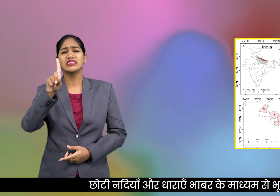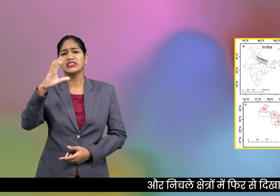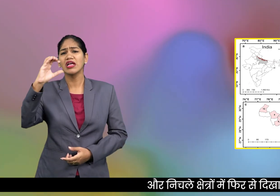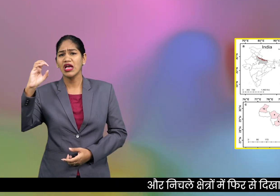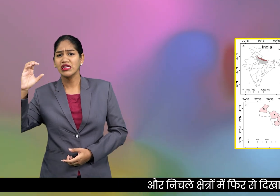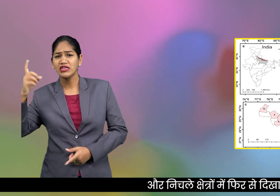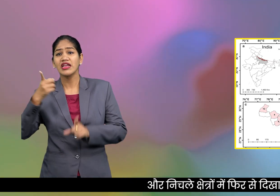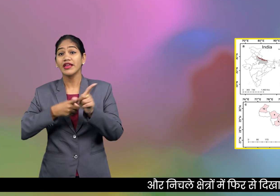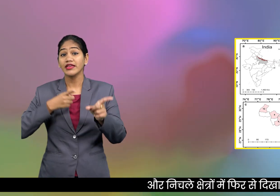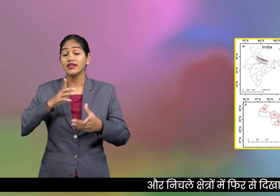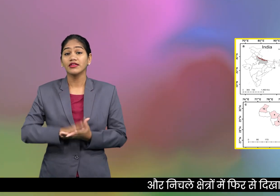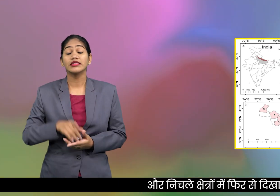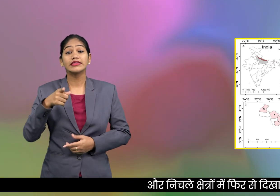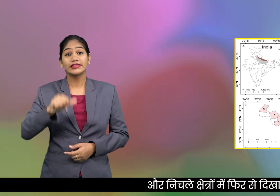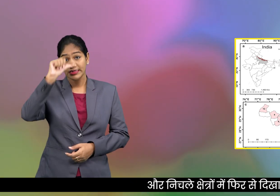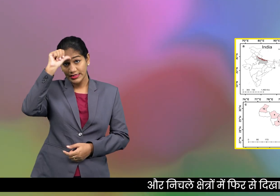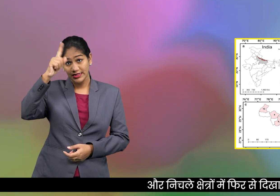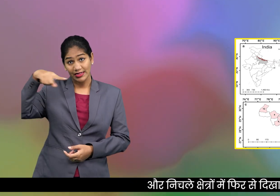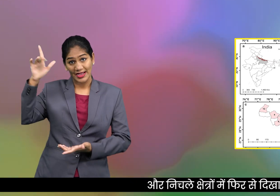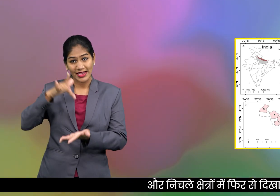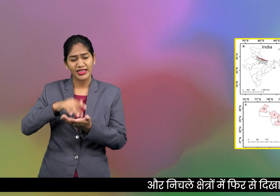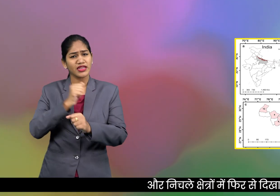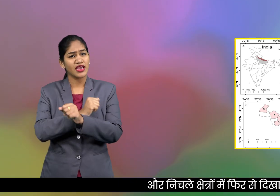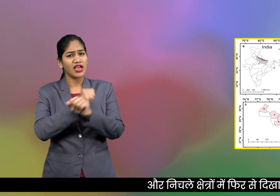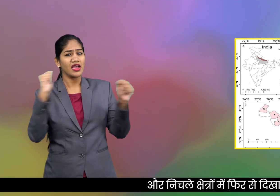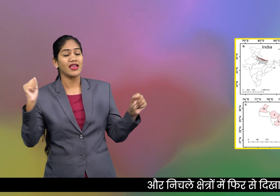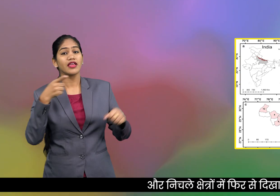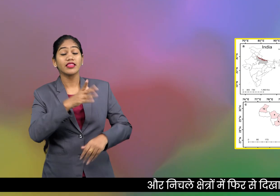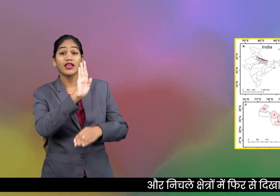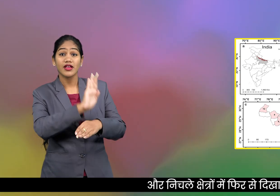और निचले क्षेत्रों में फिर से दिखाई देती हैं,